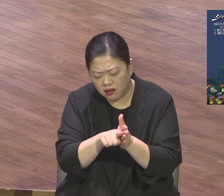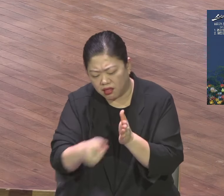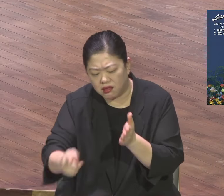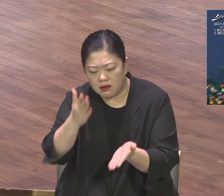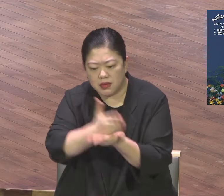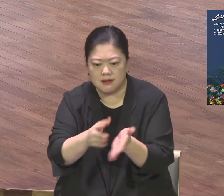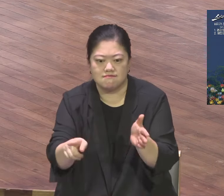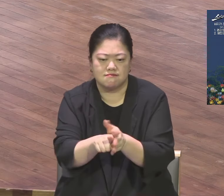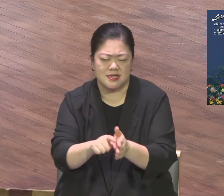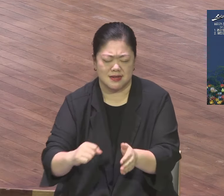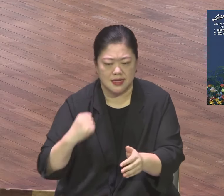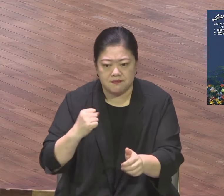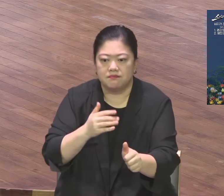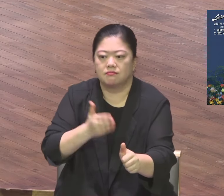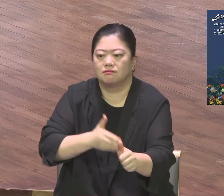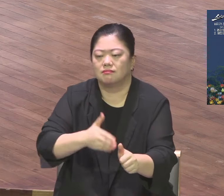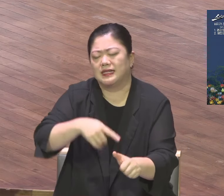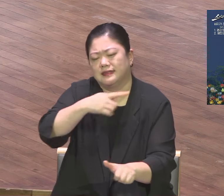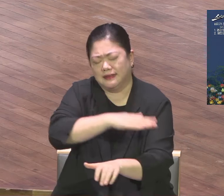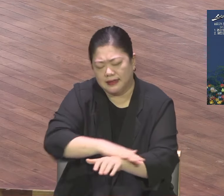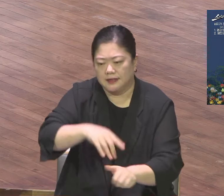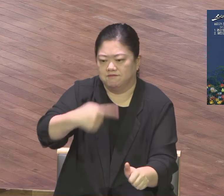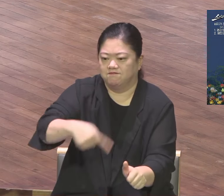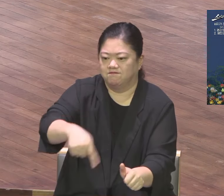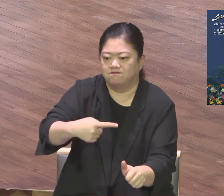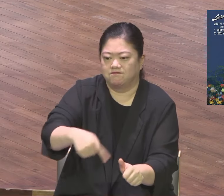하고 믿음으로 말씀을 잡아라.